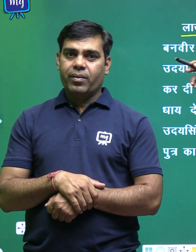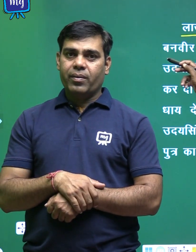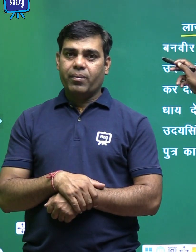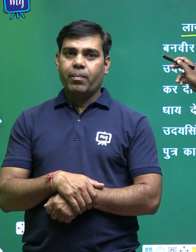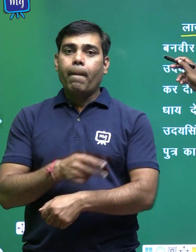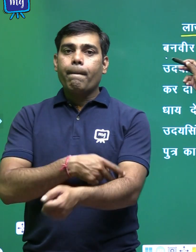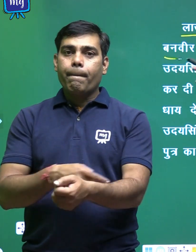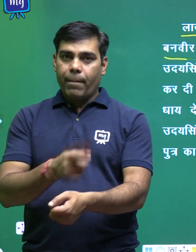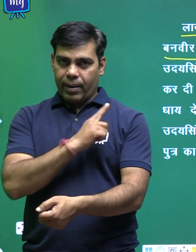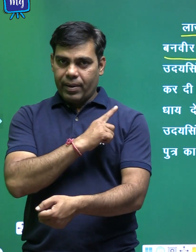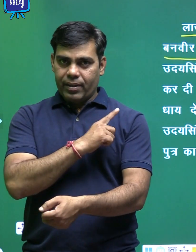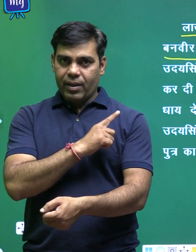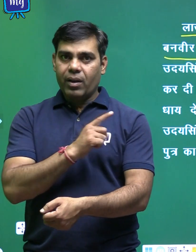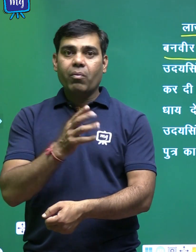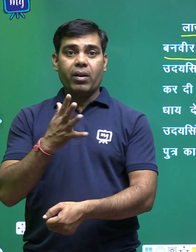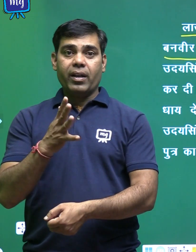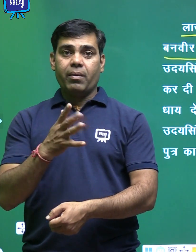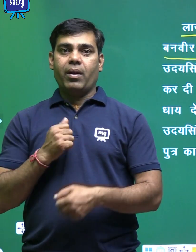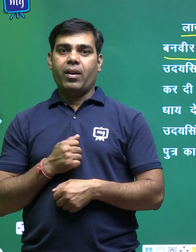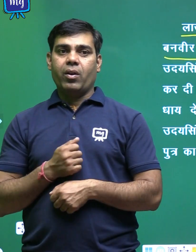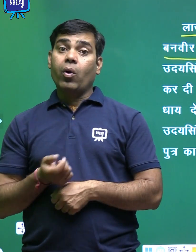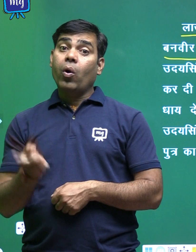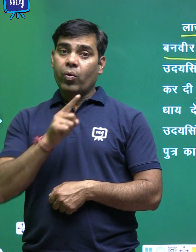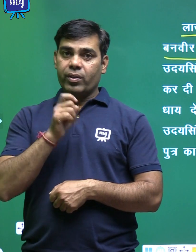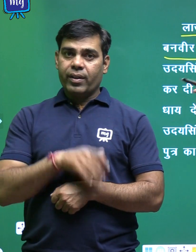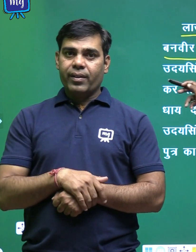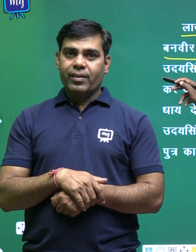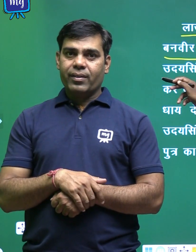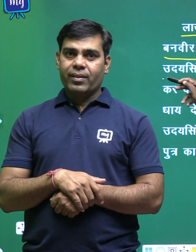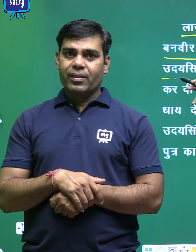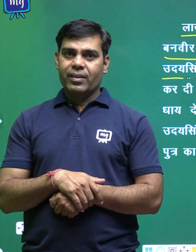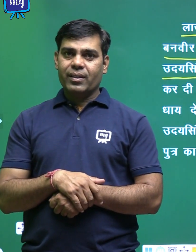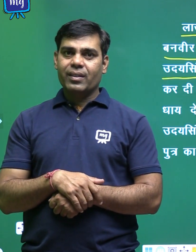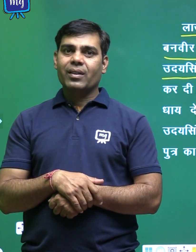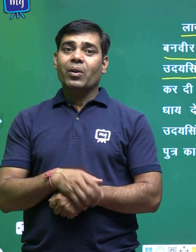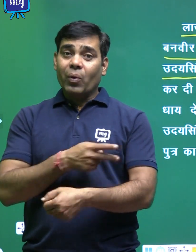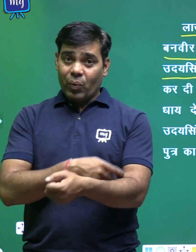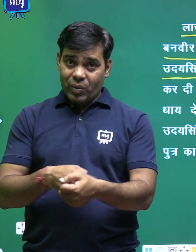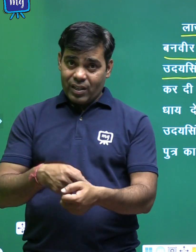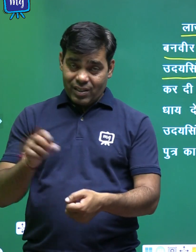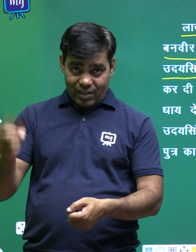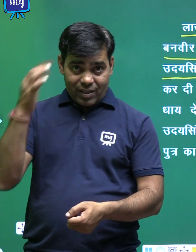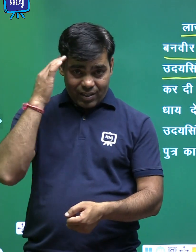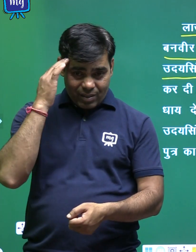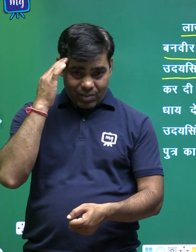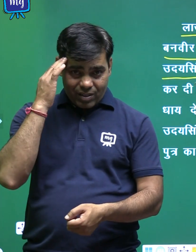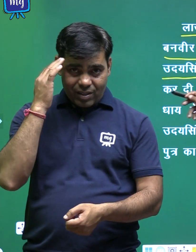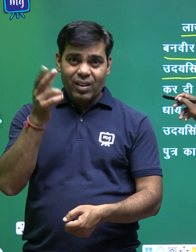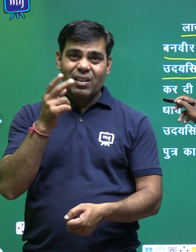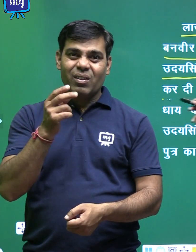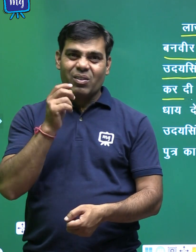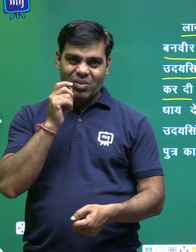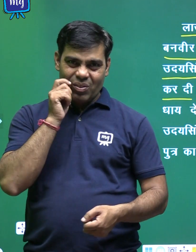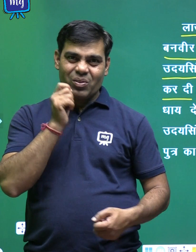बनवीर नहीं माना और उसने उदय सिंह समझकर चंदन की हत्या कर